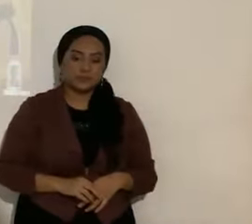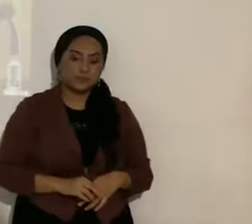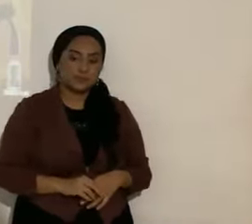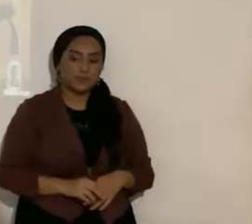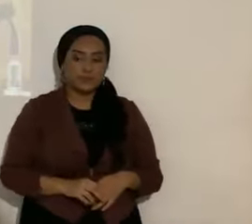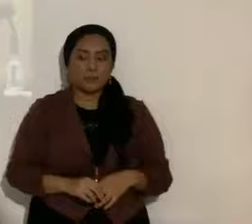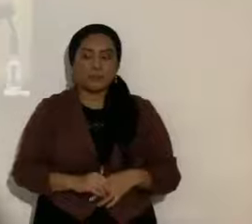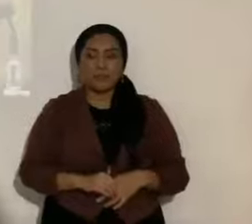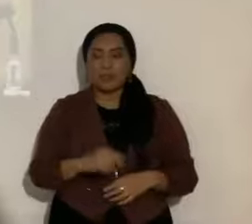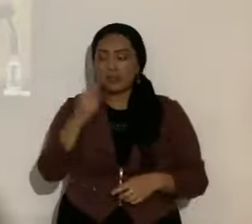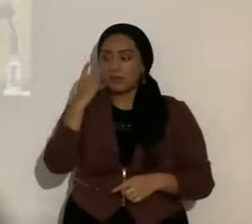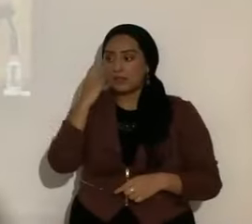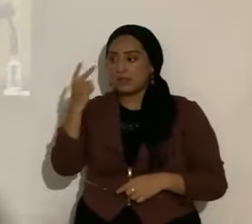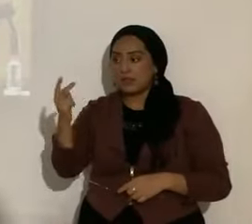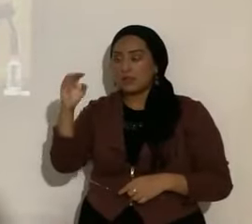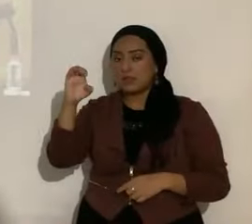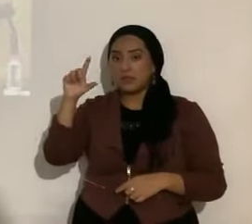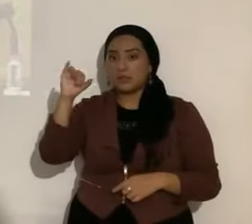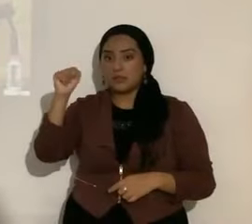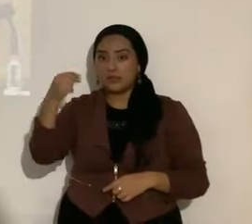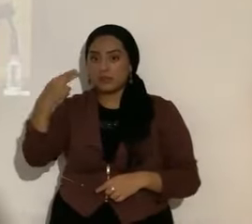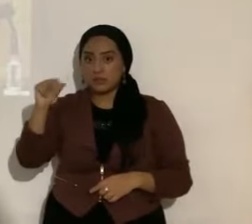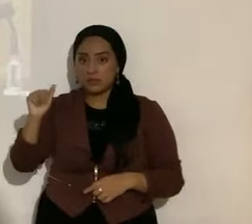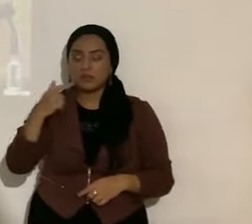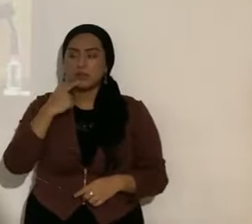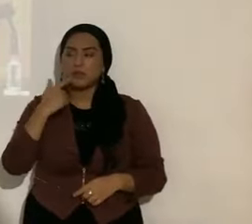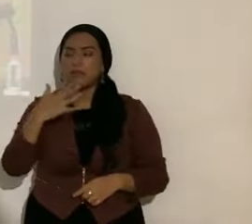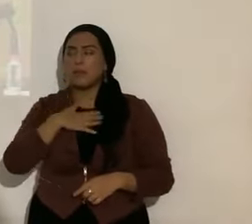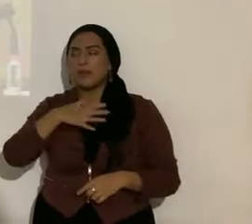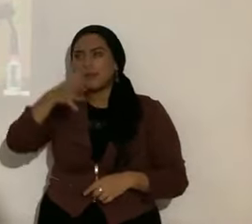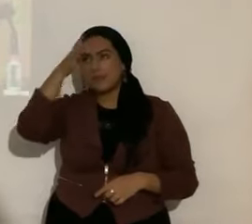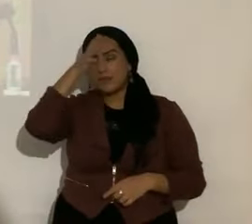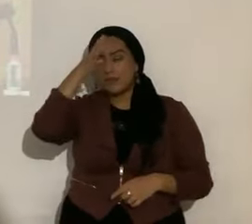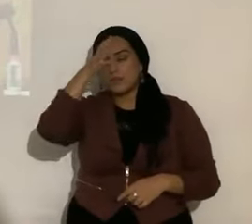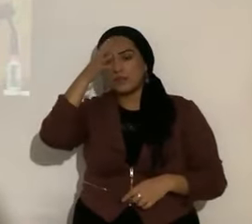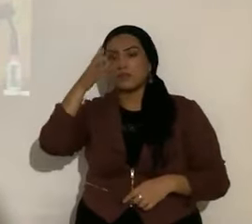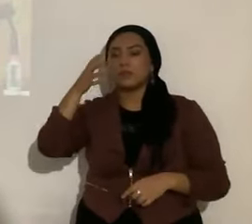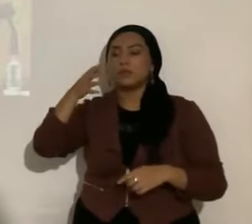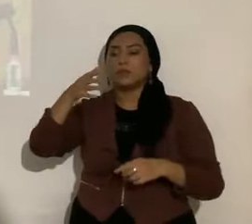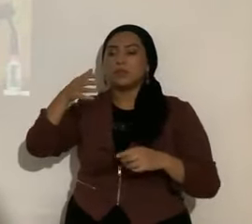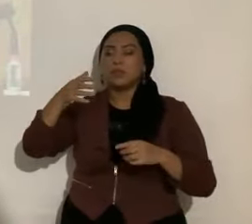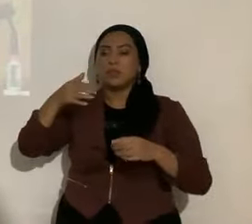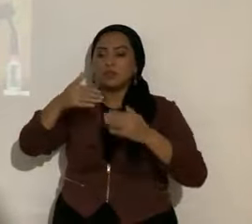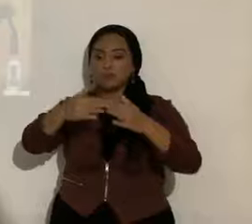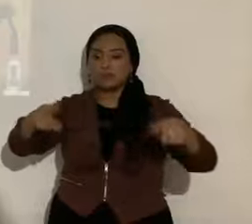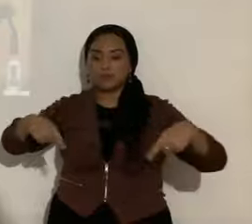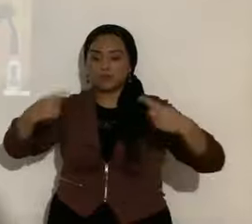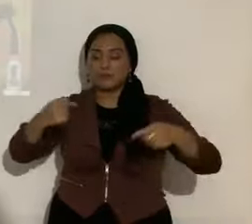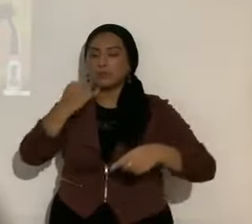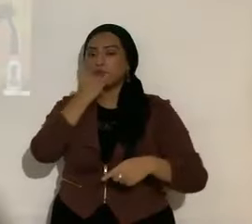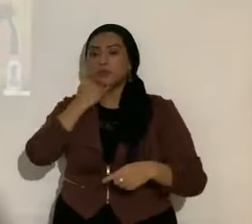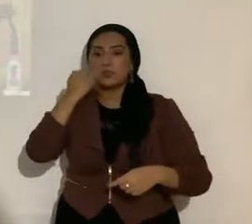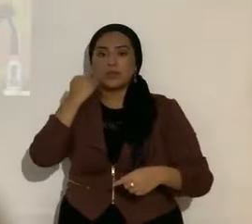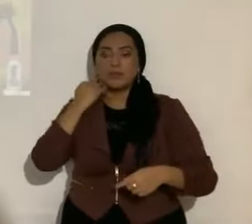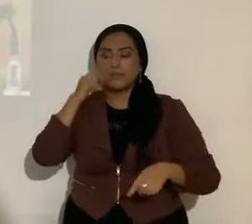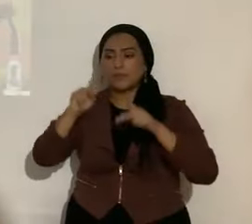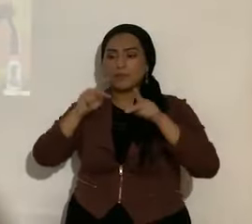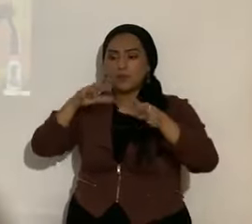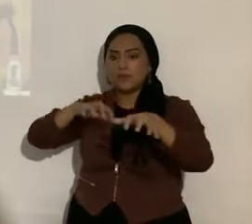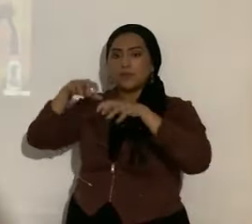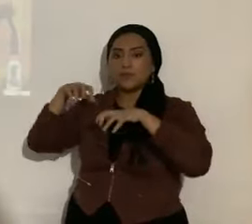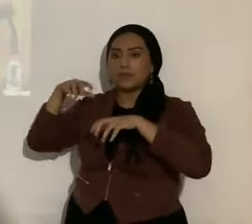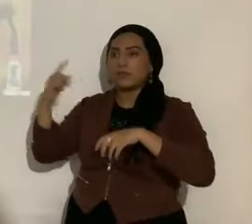12. Viéndolo Eliseo clamaba: Padre mío, carro de Israel y su gente de a caballo. Y